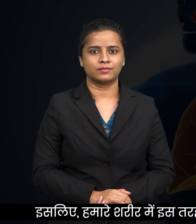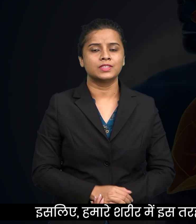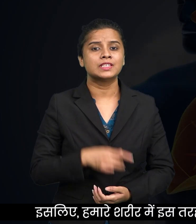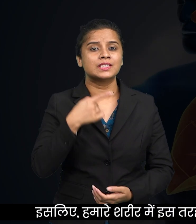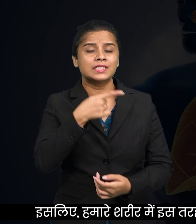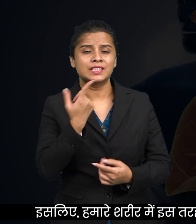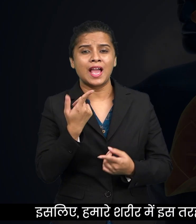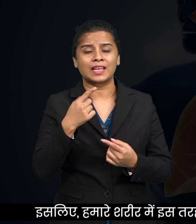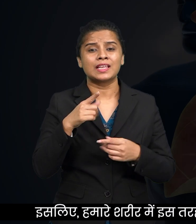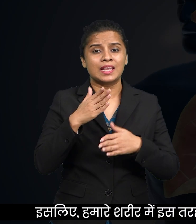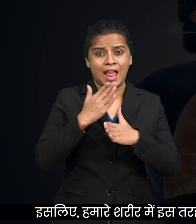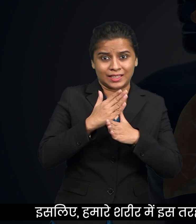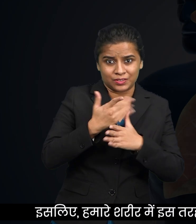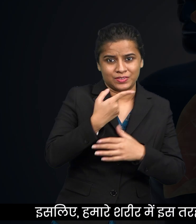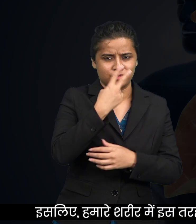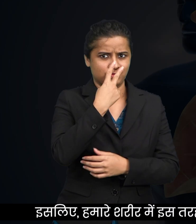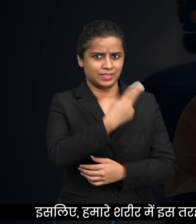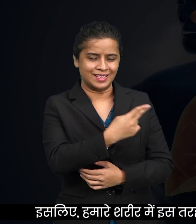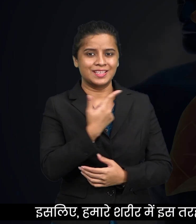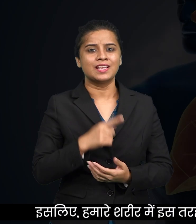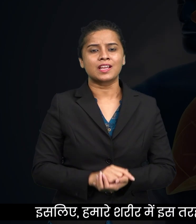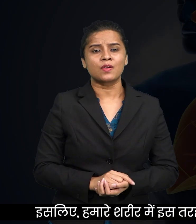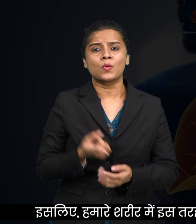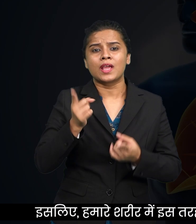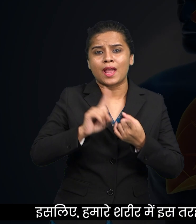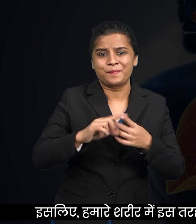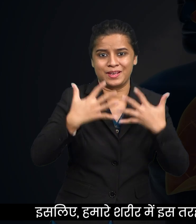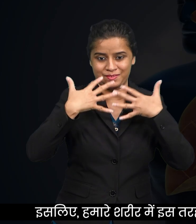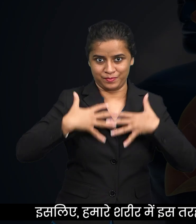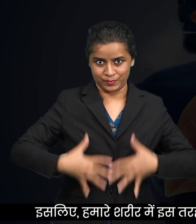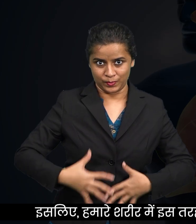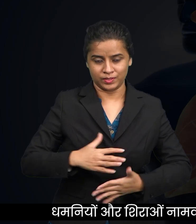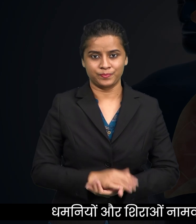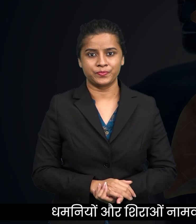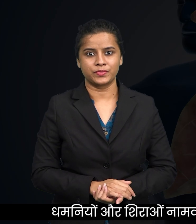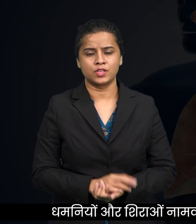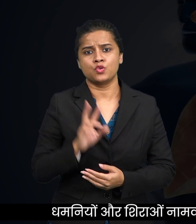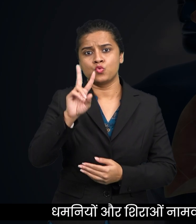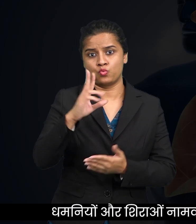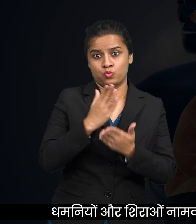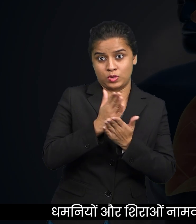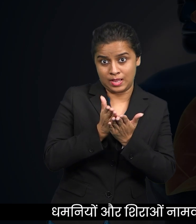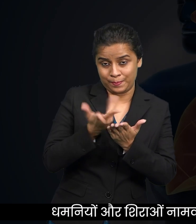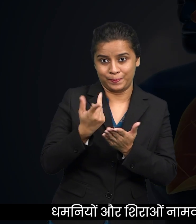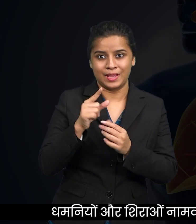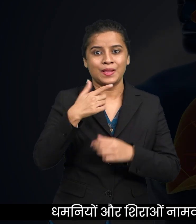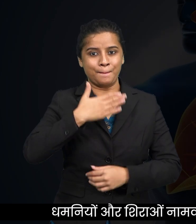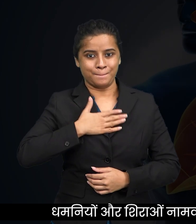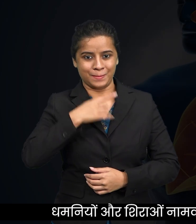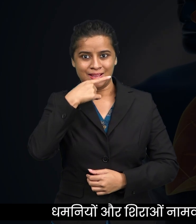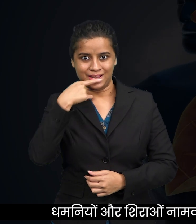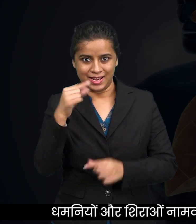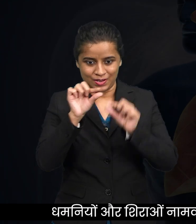इसलिए हमारे शरीर में इस तरह की गतिविधियां होने के लिए धमनियों और